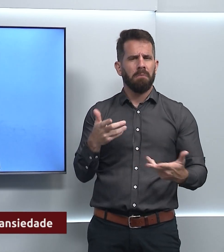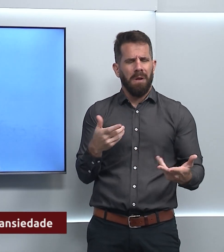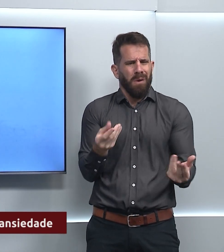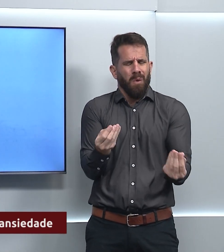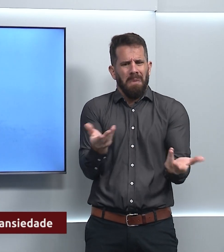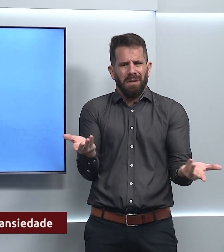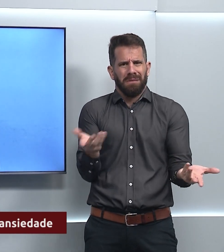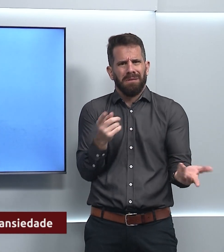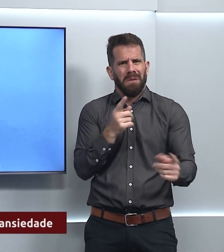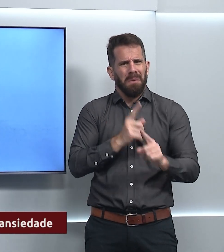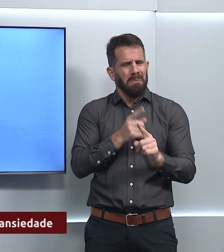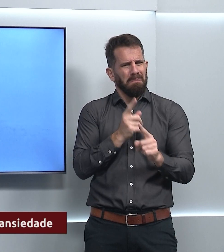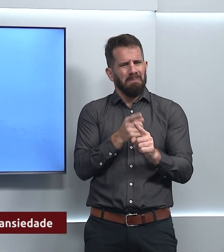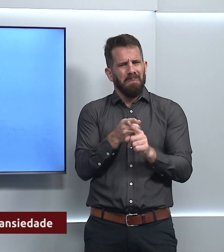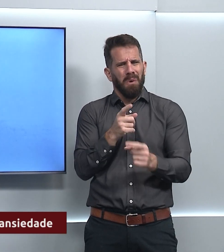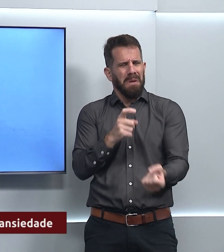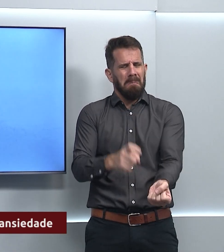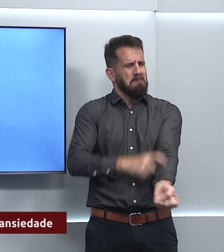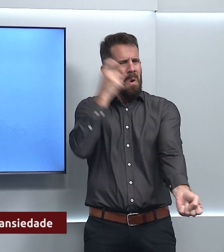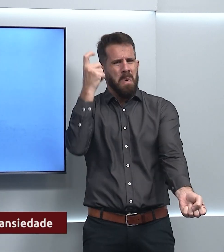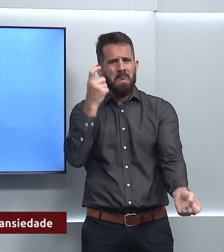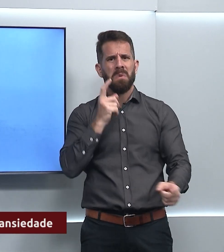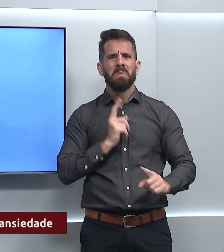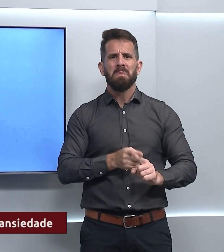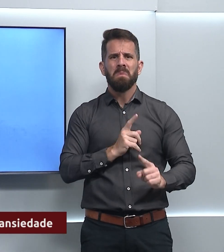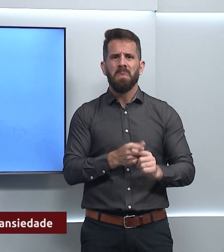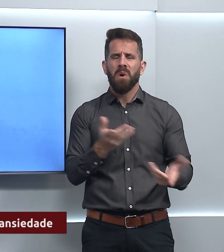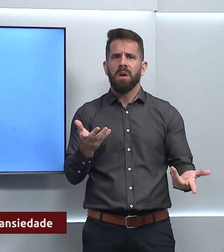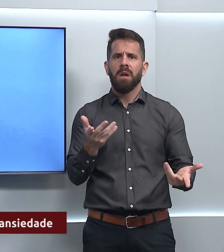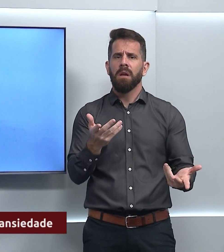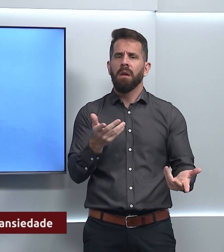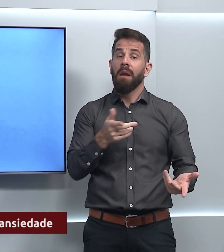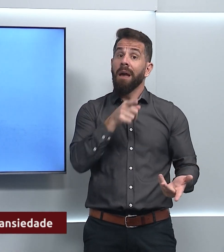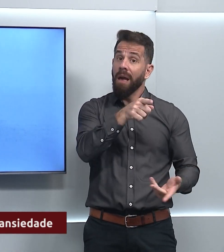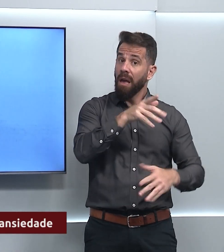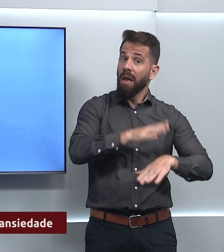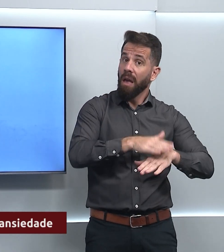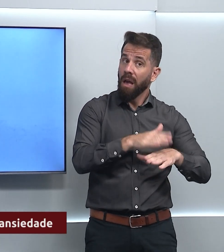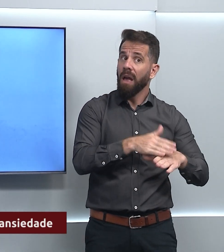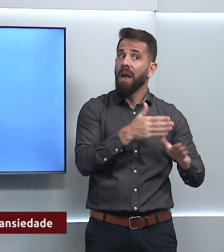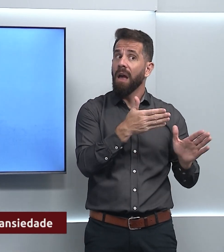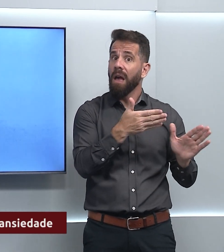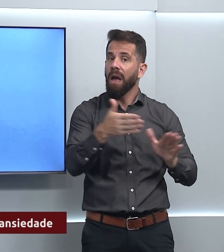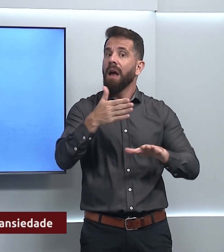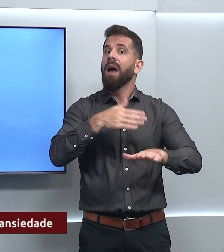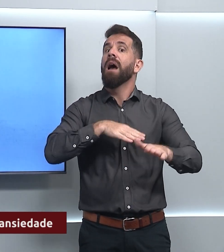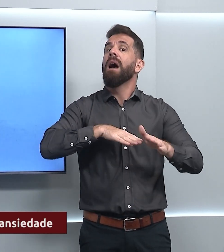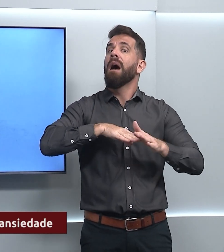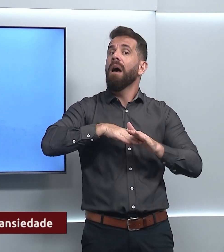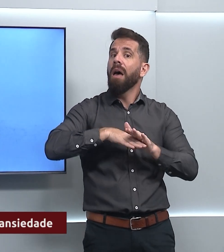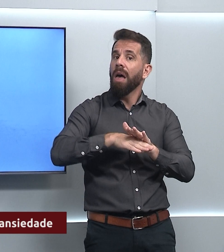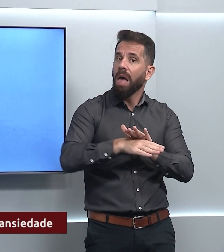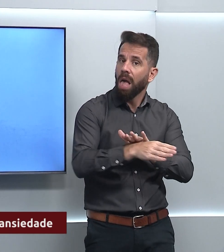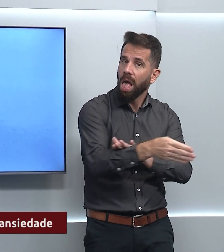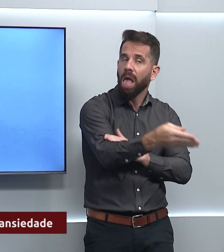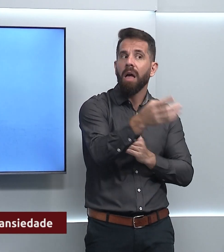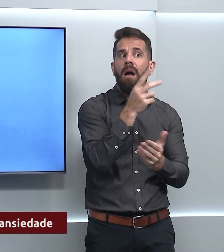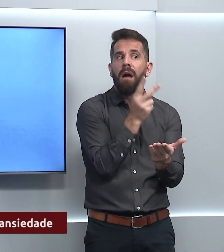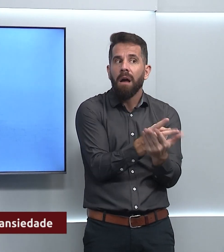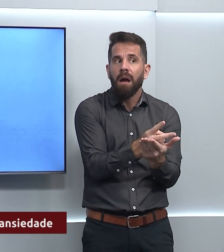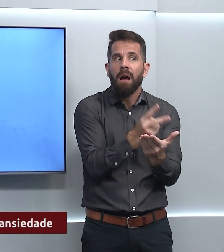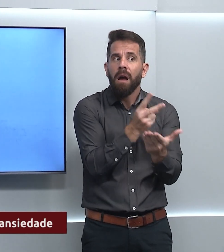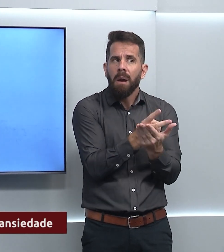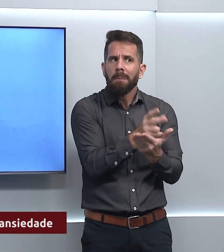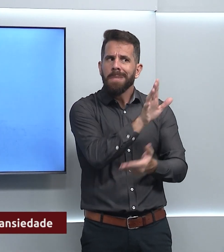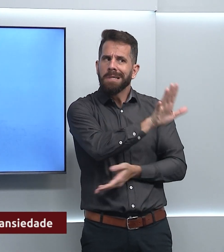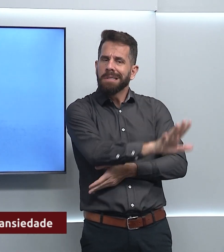mal-humorada, né? E às vezes não é um mau humor apenas, né? Isso começa a se tornar rotina, né? Nada para a pessoa estar bem, né?